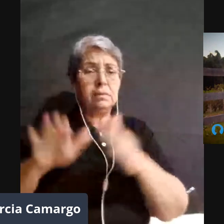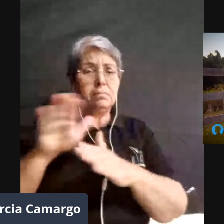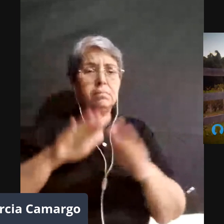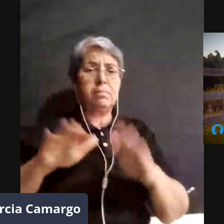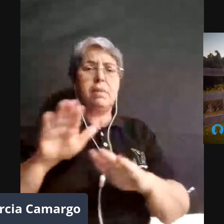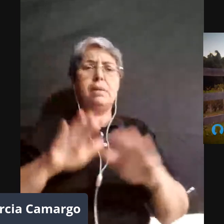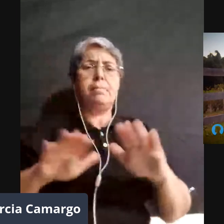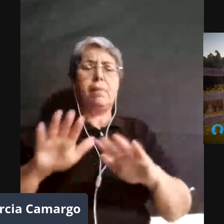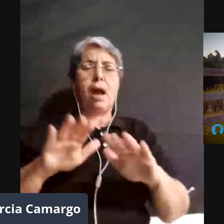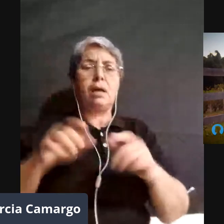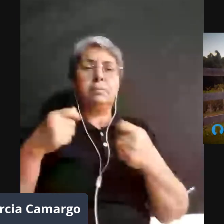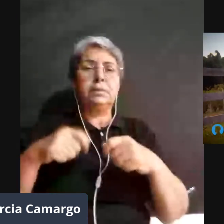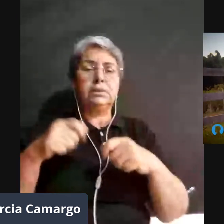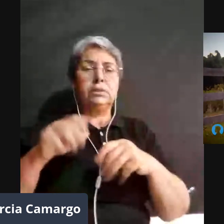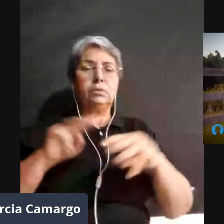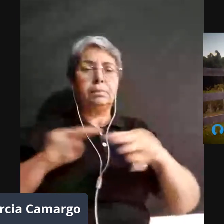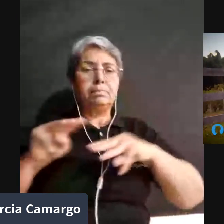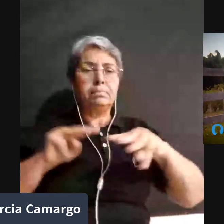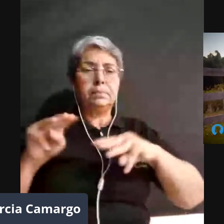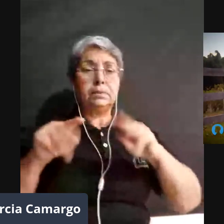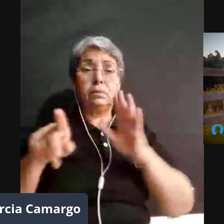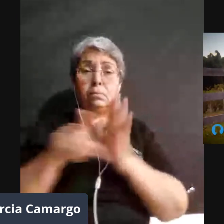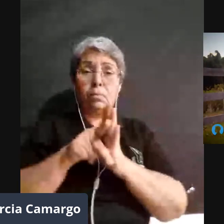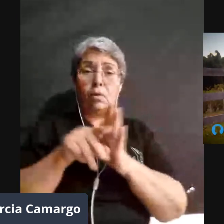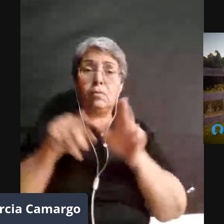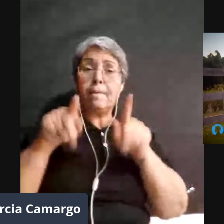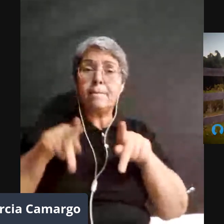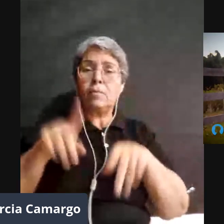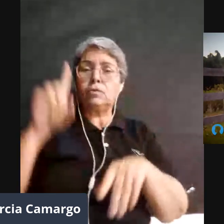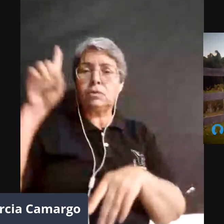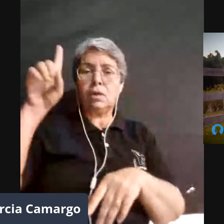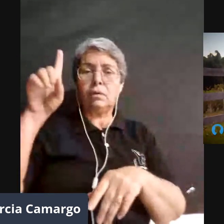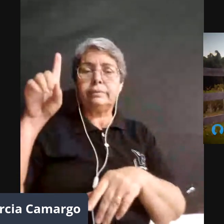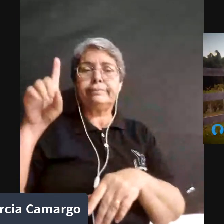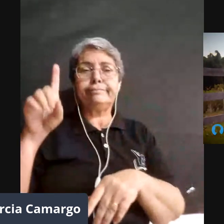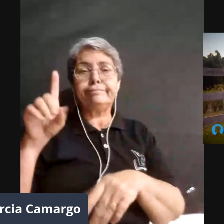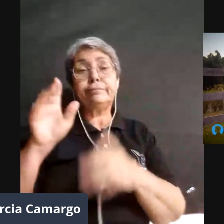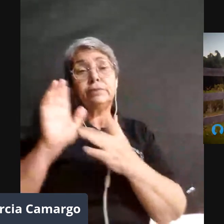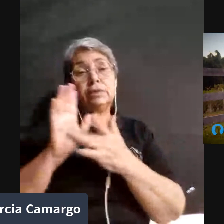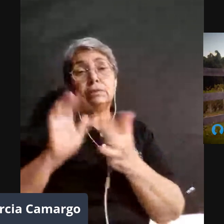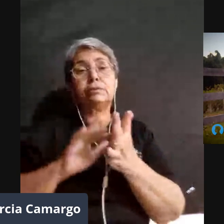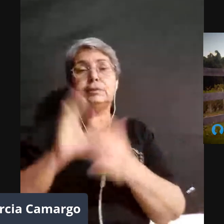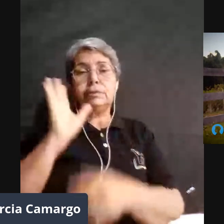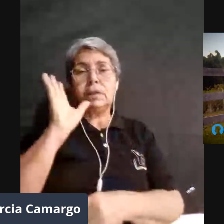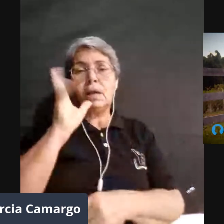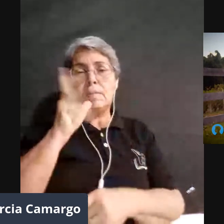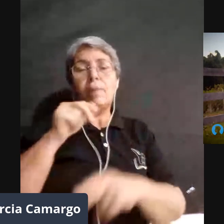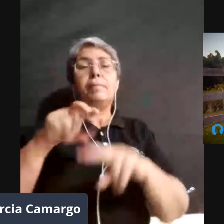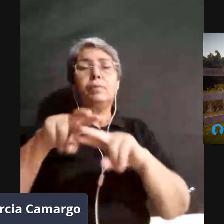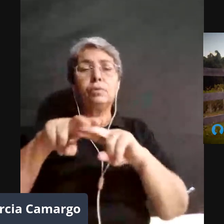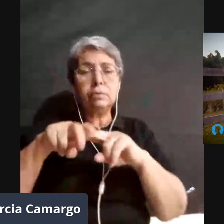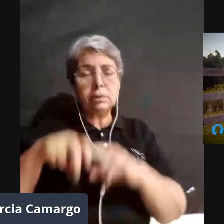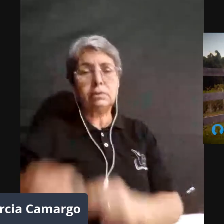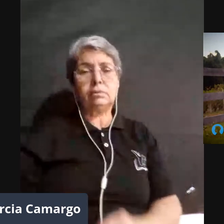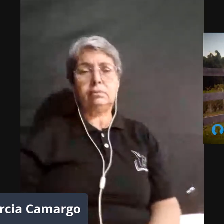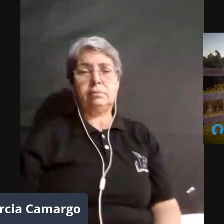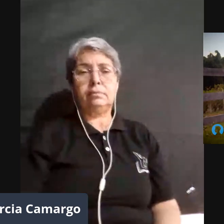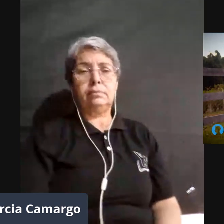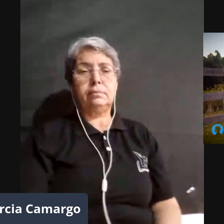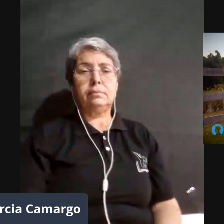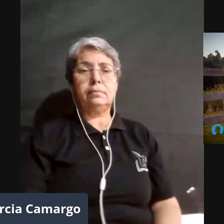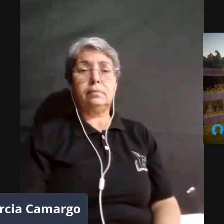qual é nossa missão como povo de Deus, o Senhor não pode retornar. Como juiz, Deus não pode aprovar o